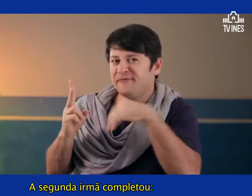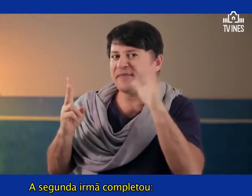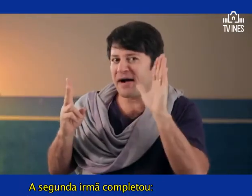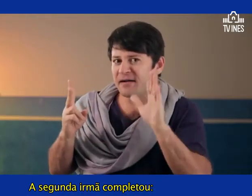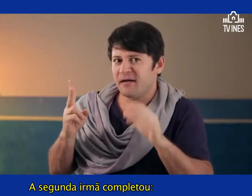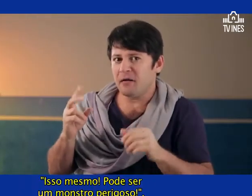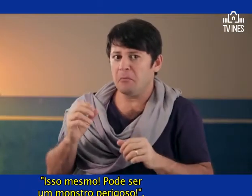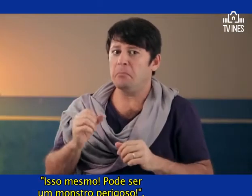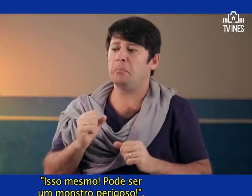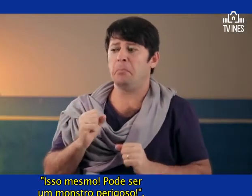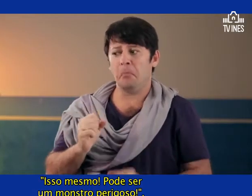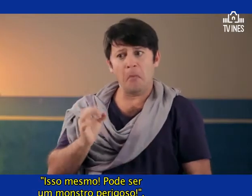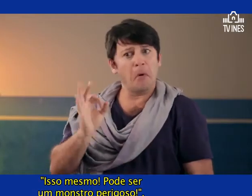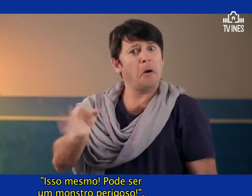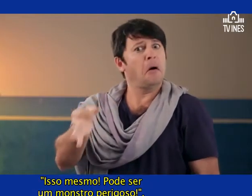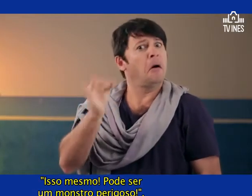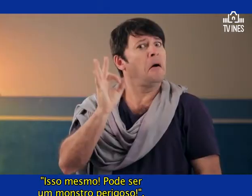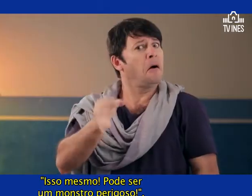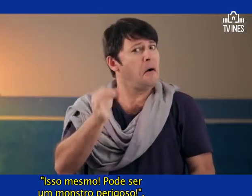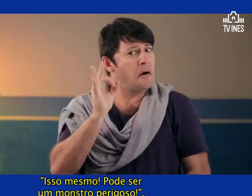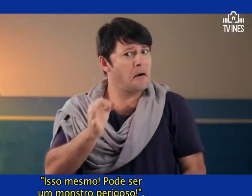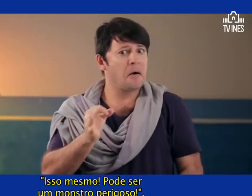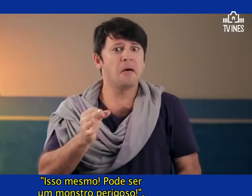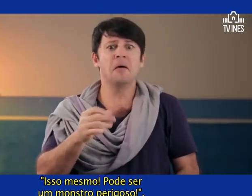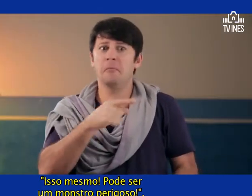isso mesmo, pode ser um monstro perigoso.